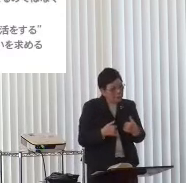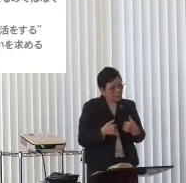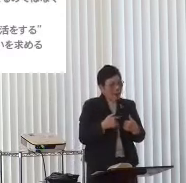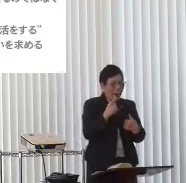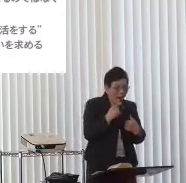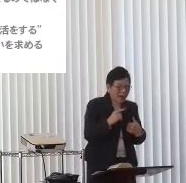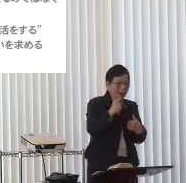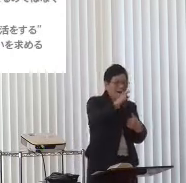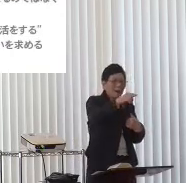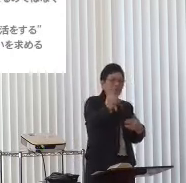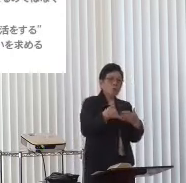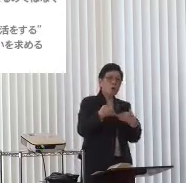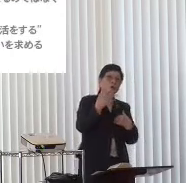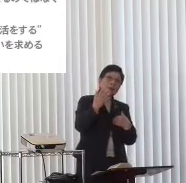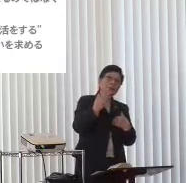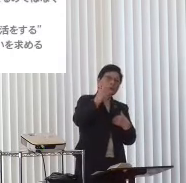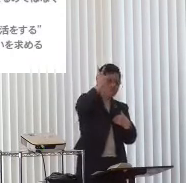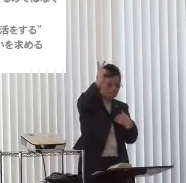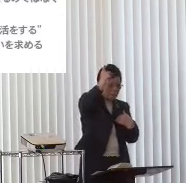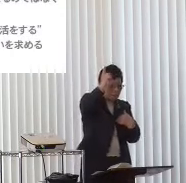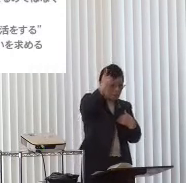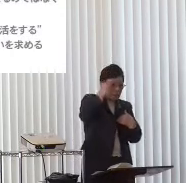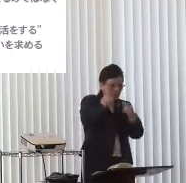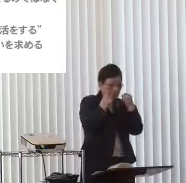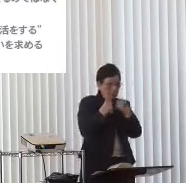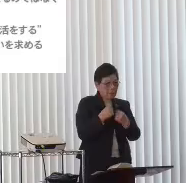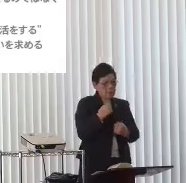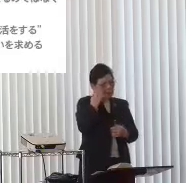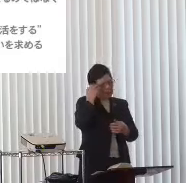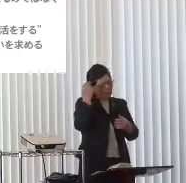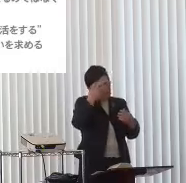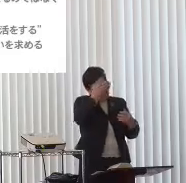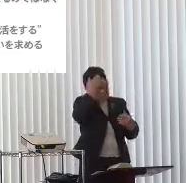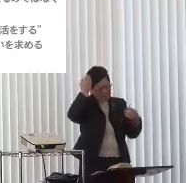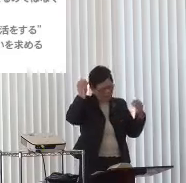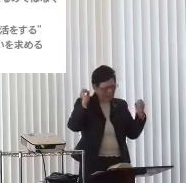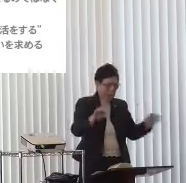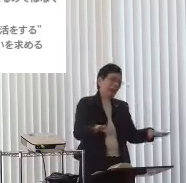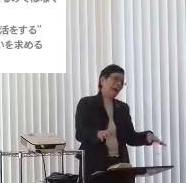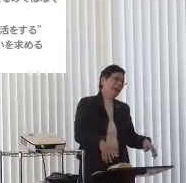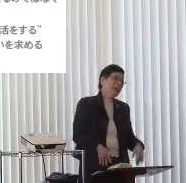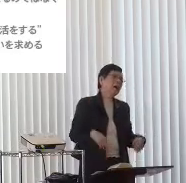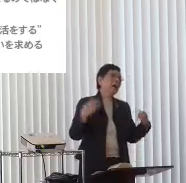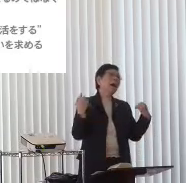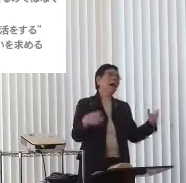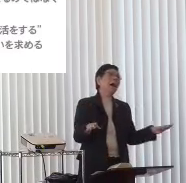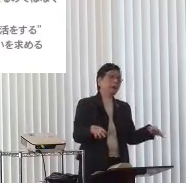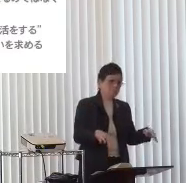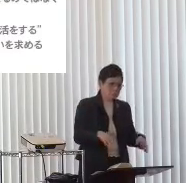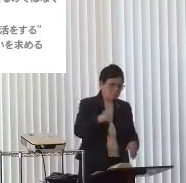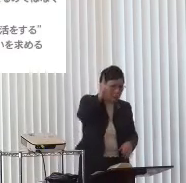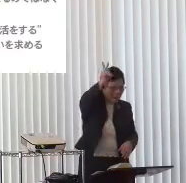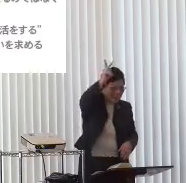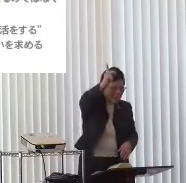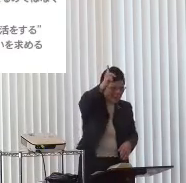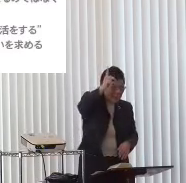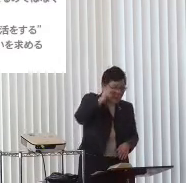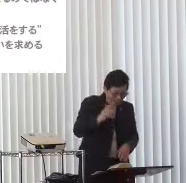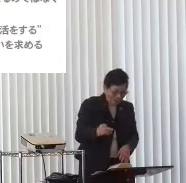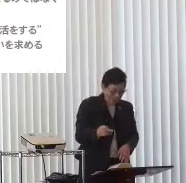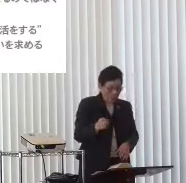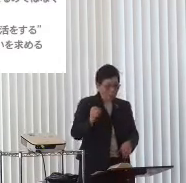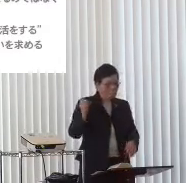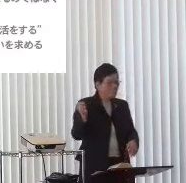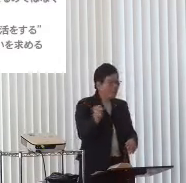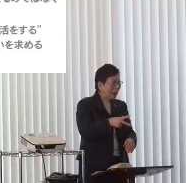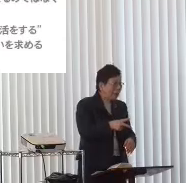喜んだり悲しんだりしておられるんです。がっかりさせないように、ああ神様はまた